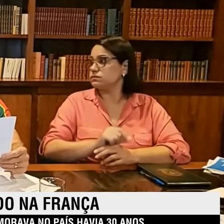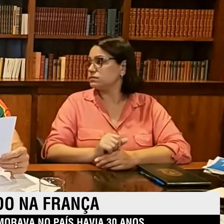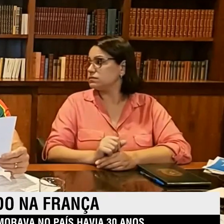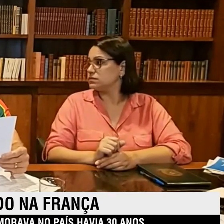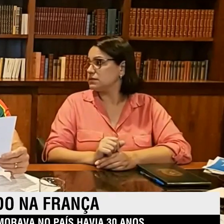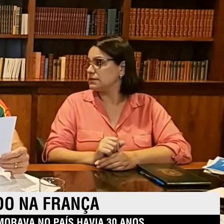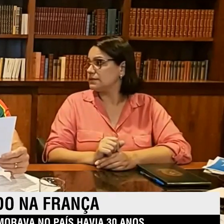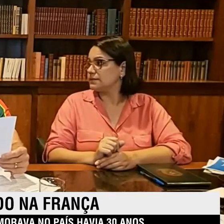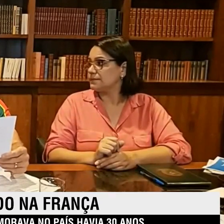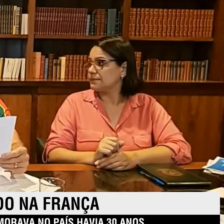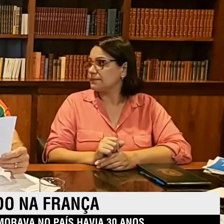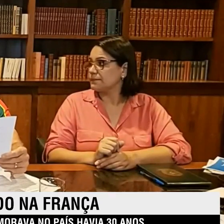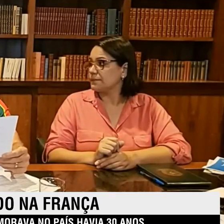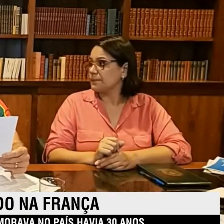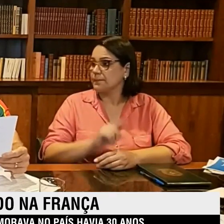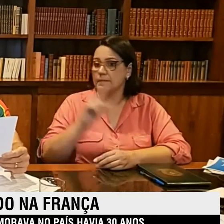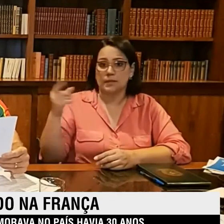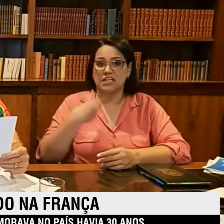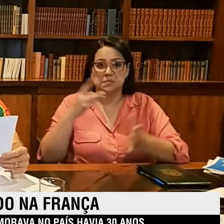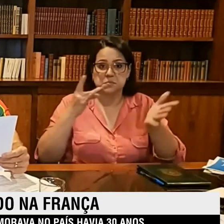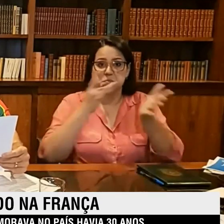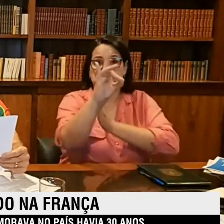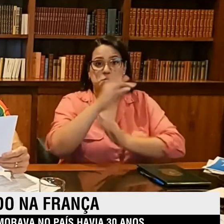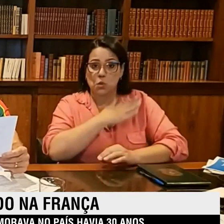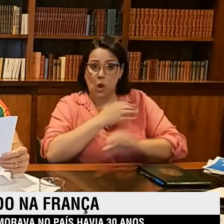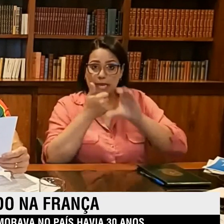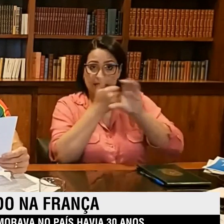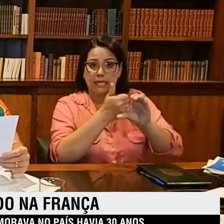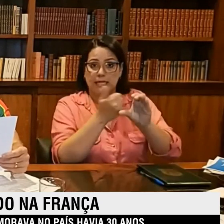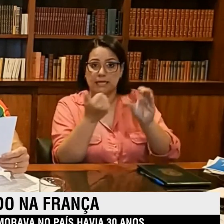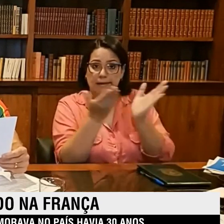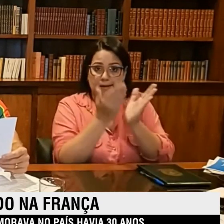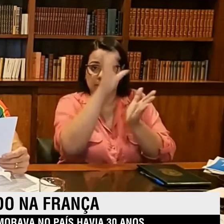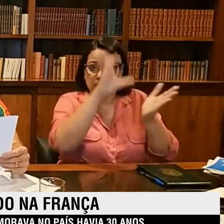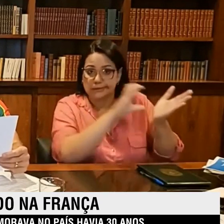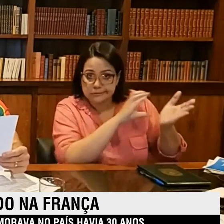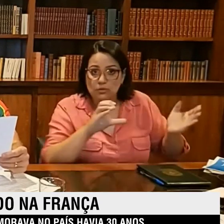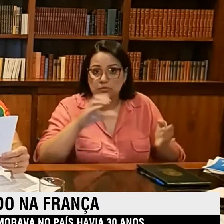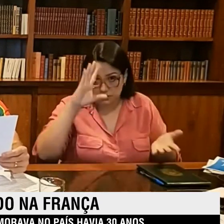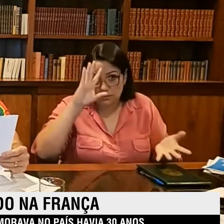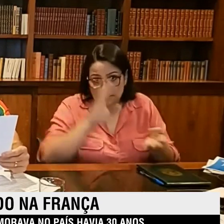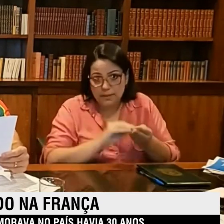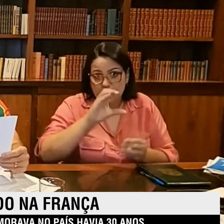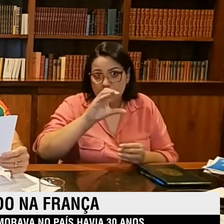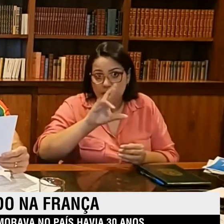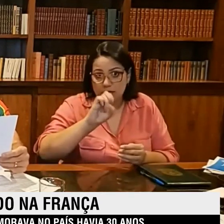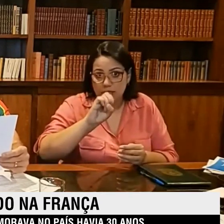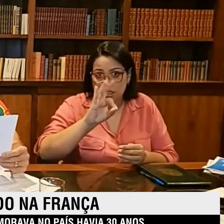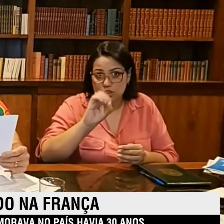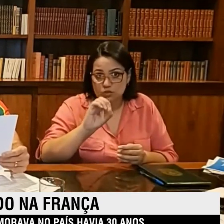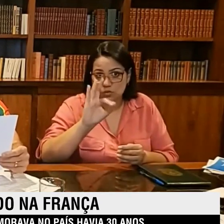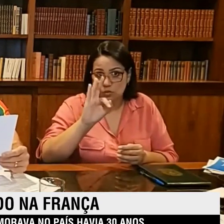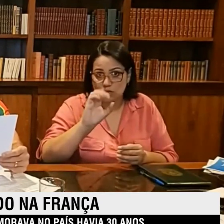o que detesta aí cristãos eles fazem cristofobia é isso